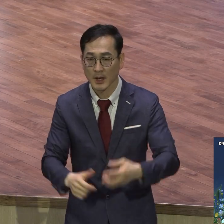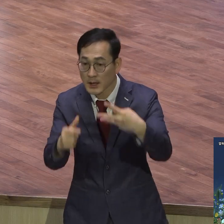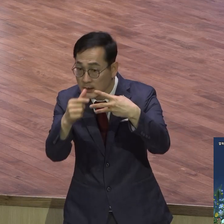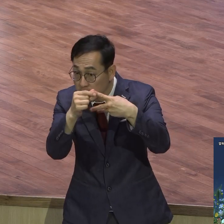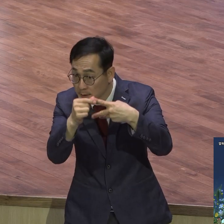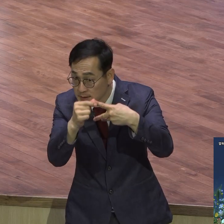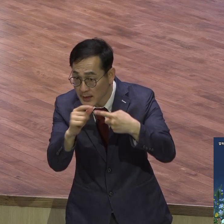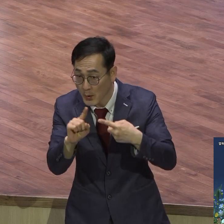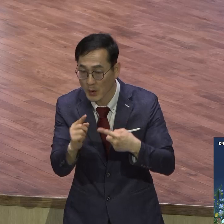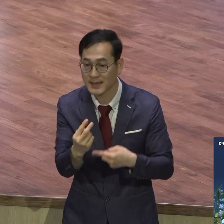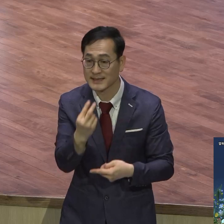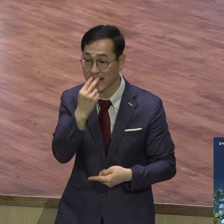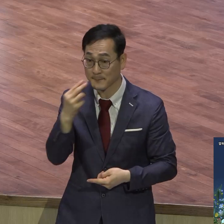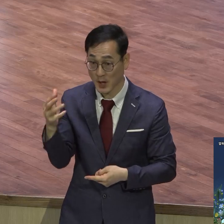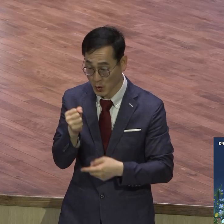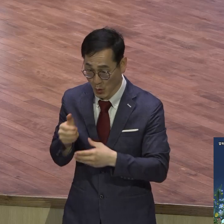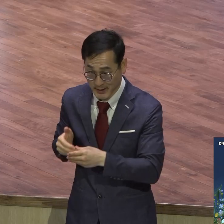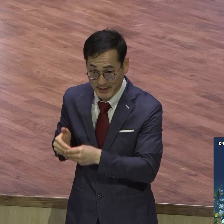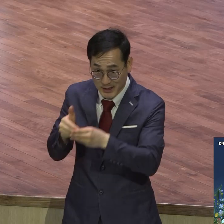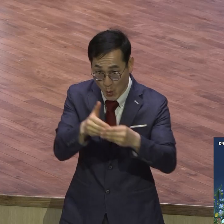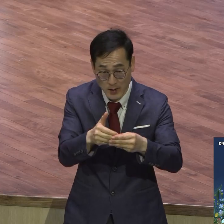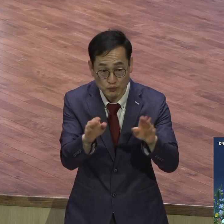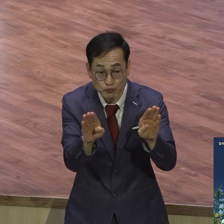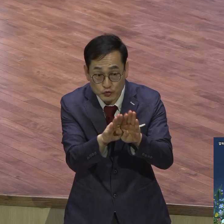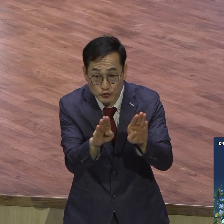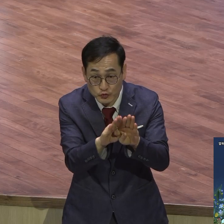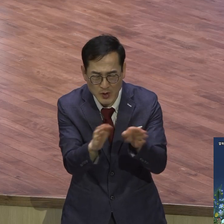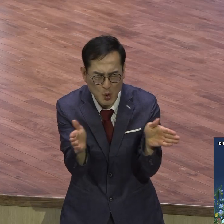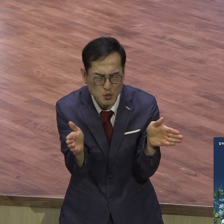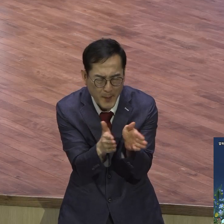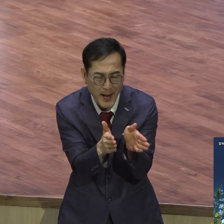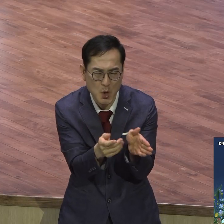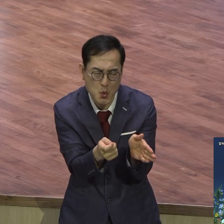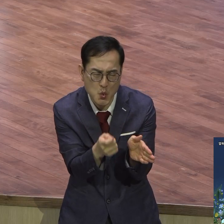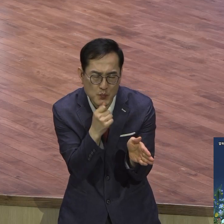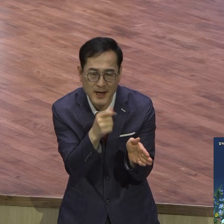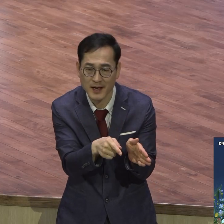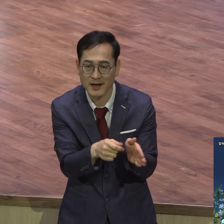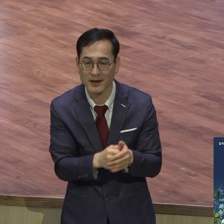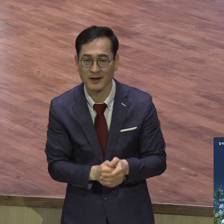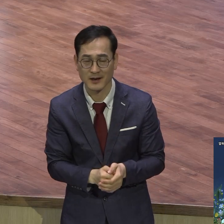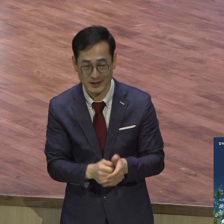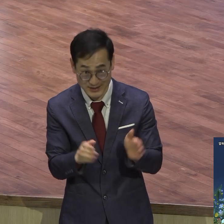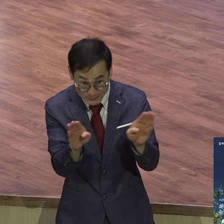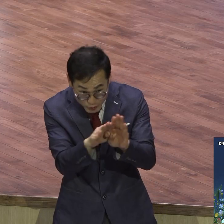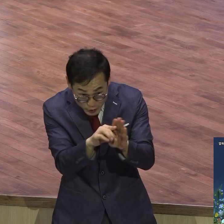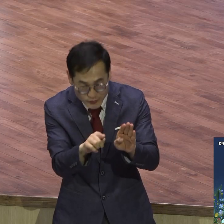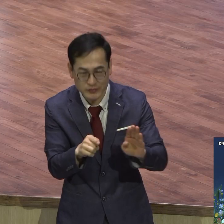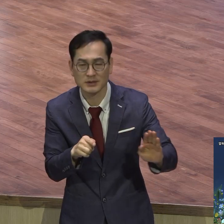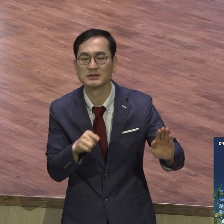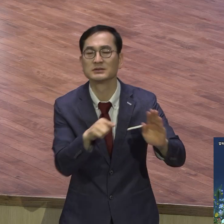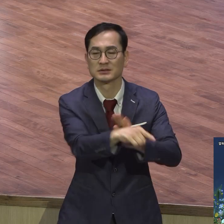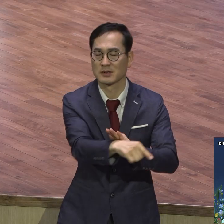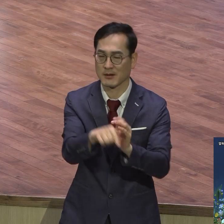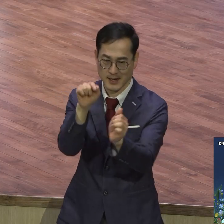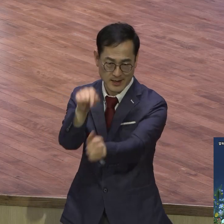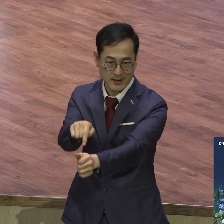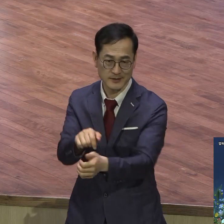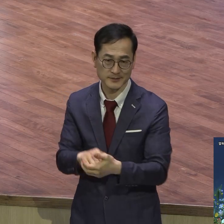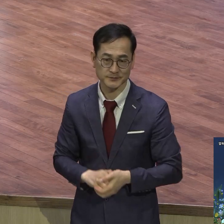생명으로 인도하는 문은 좁다 그랬어요. 좁은 문으로 들어가라 이 말씀은요.